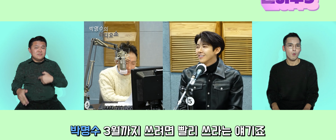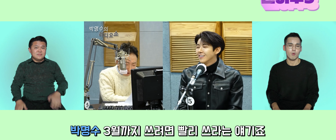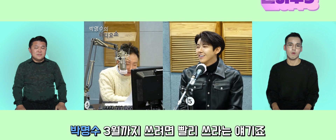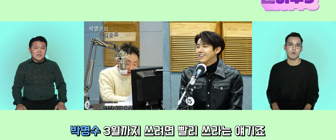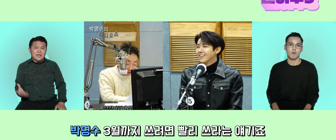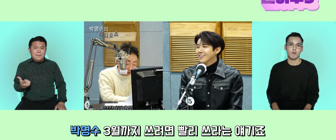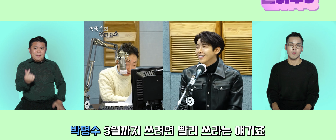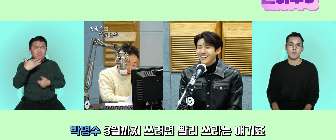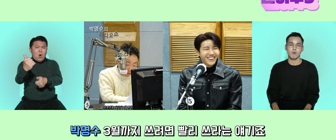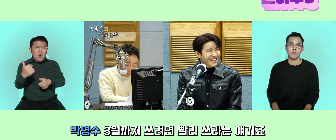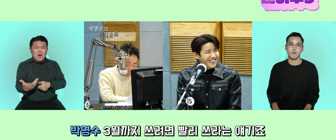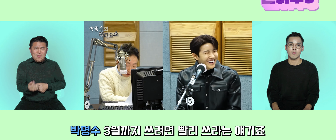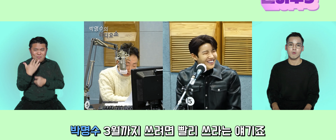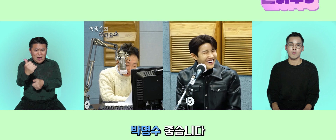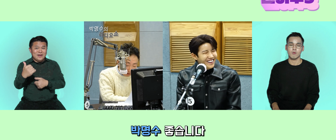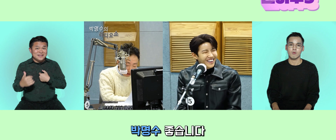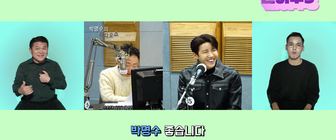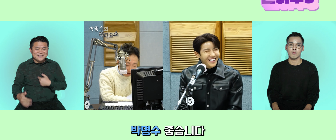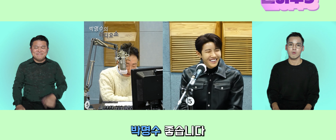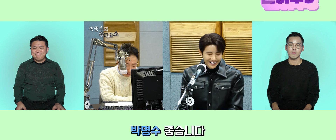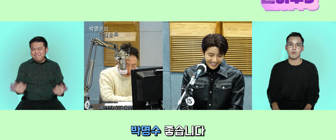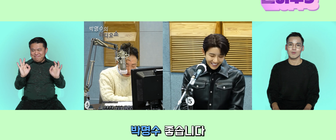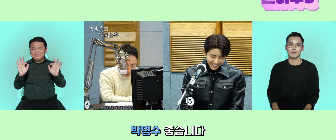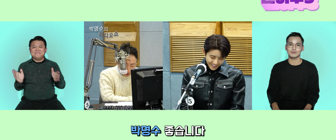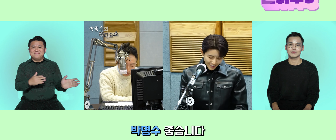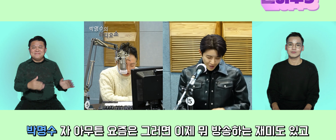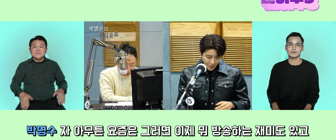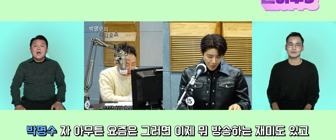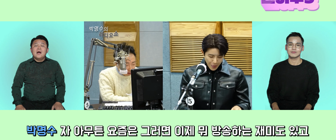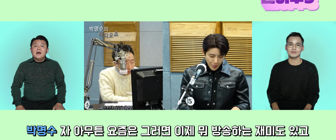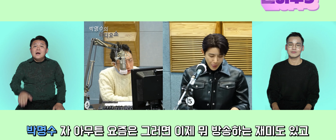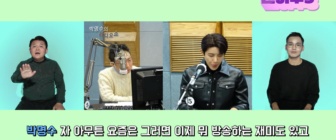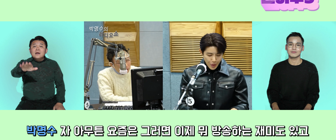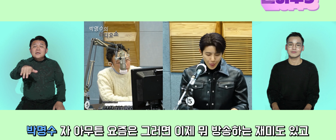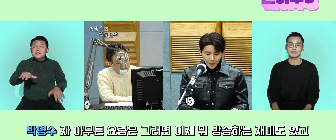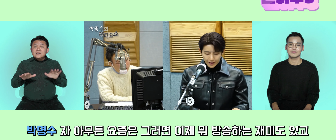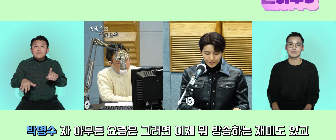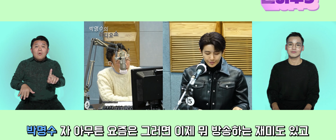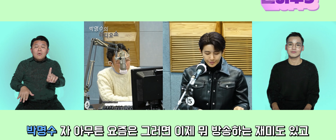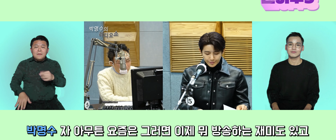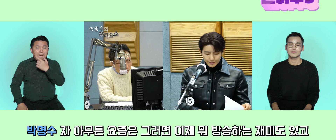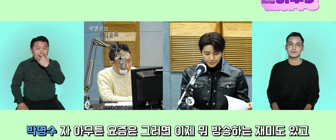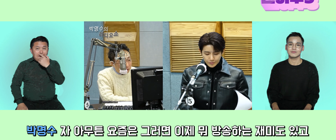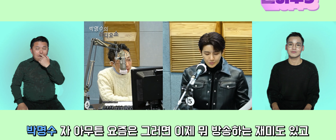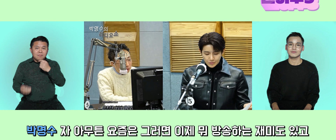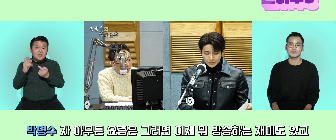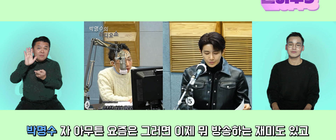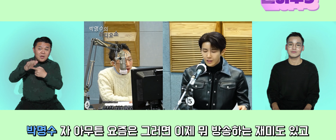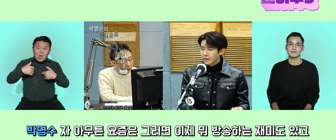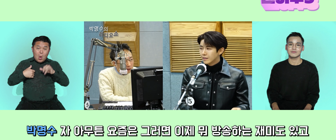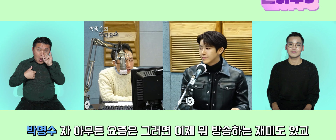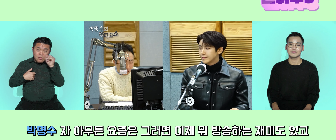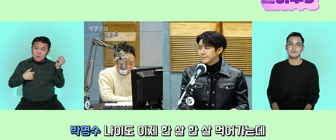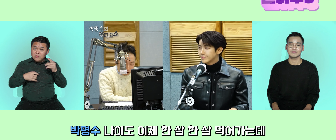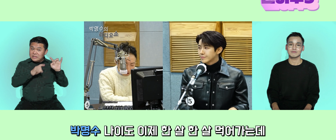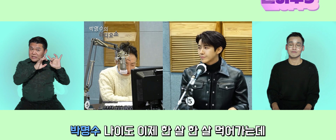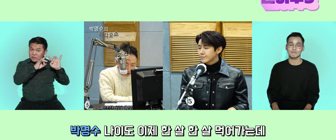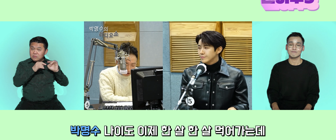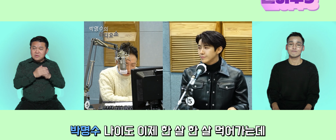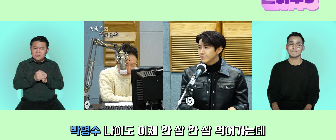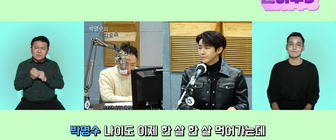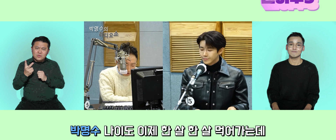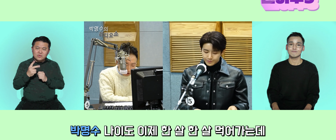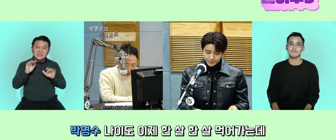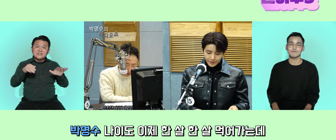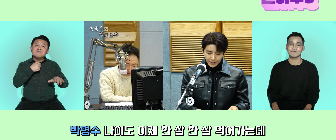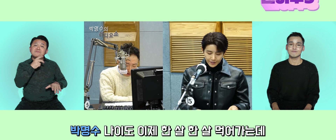진짜로? 쓰려면 빨리 쓰라 그 얘기죠. 좋습니다. 아무튼 요즘은 그러면 방송하는 재미도 있고 나이도 한